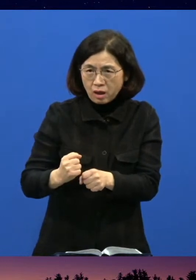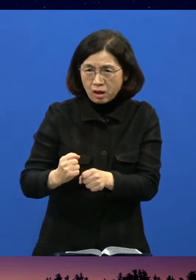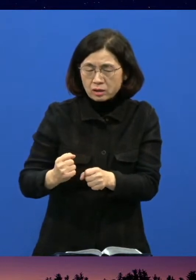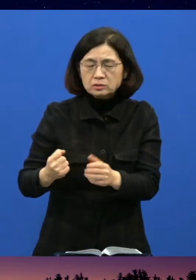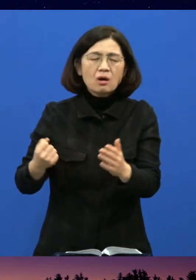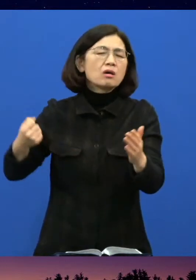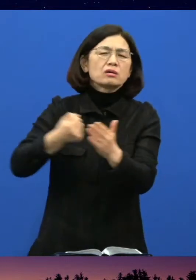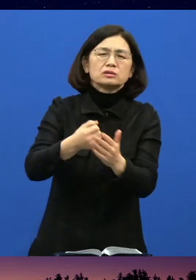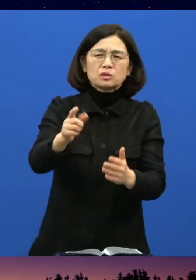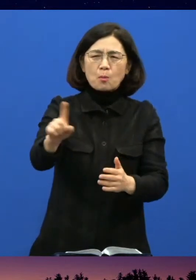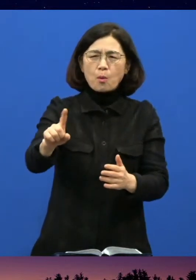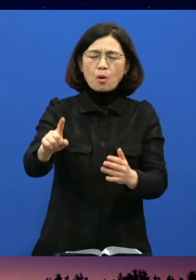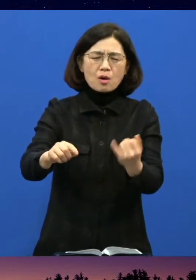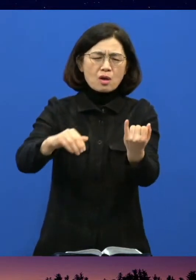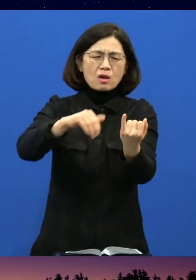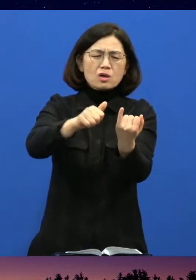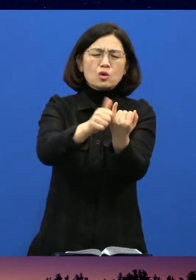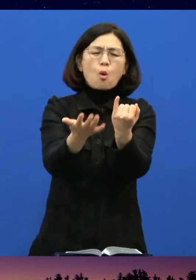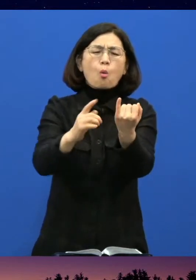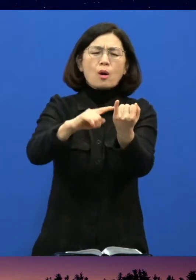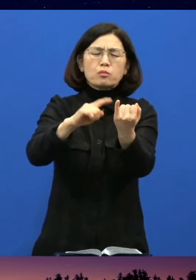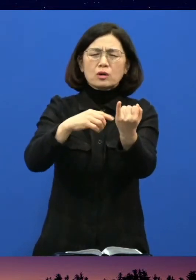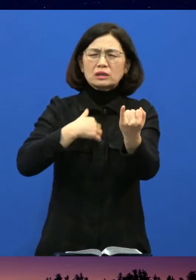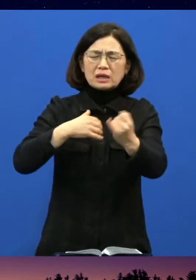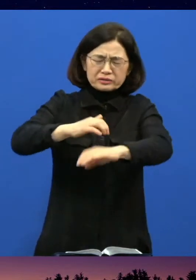이 과부가 나를 번거롭게 하니